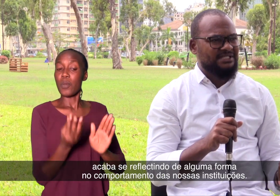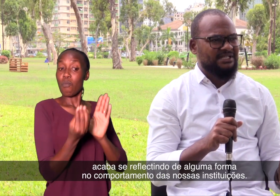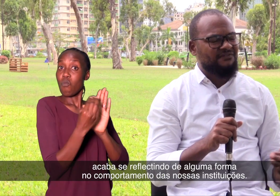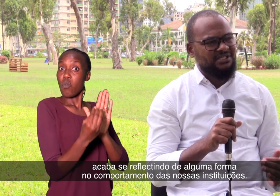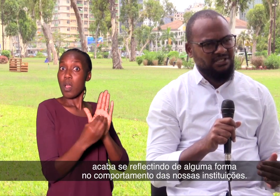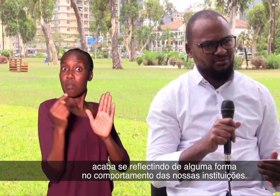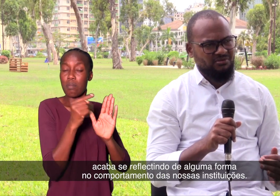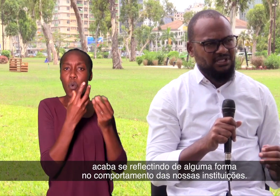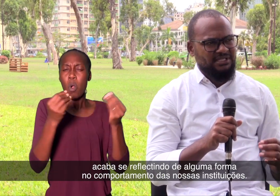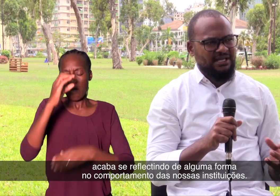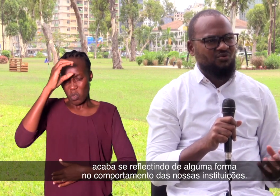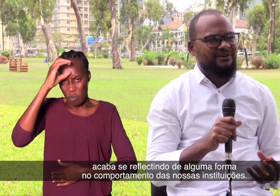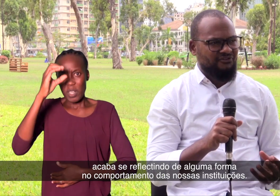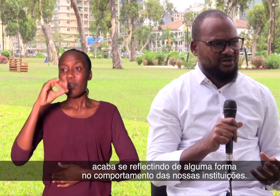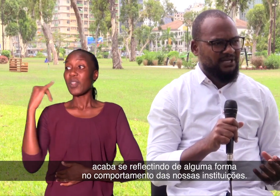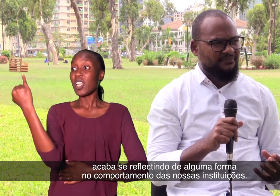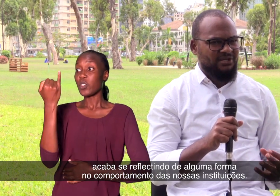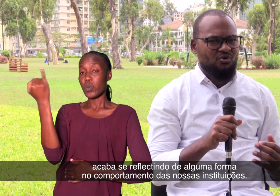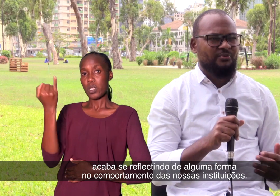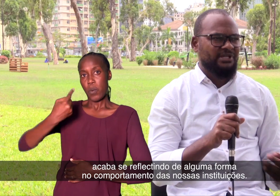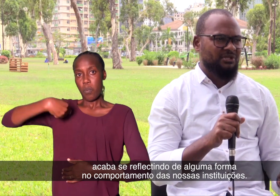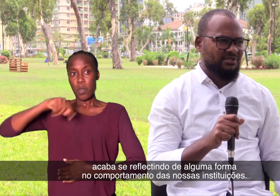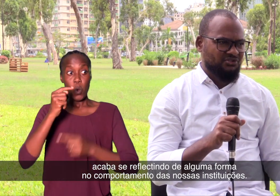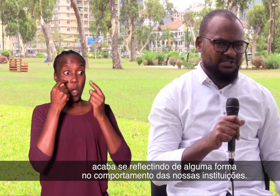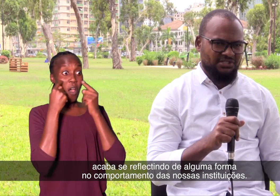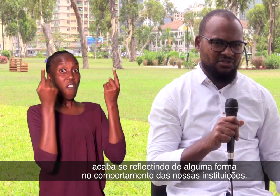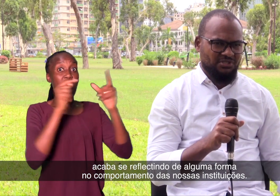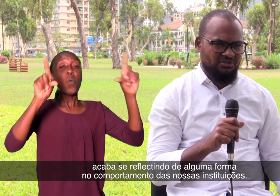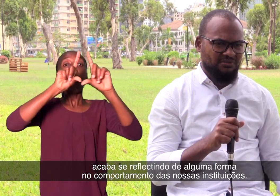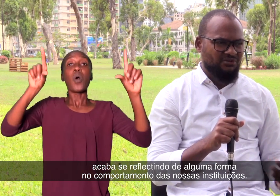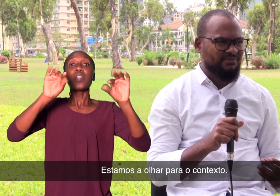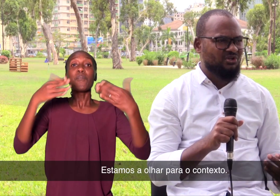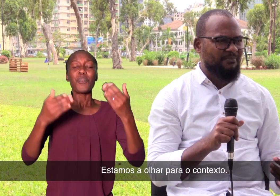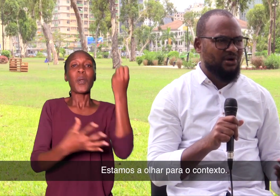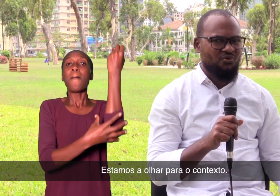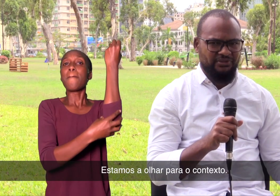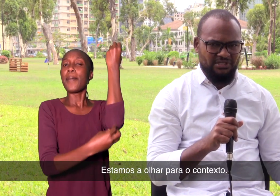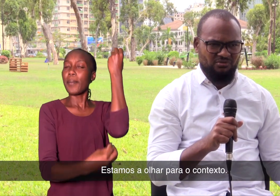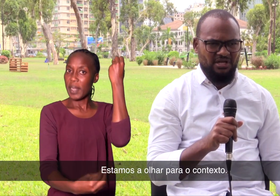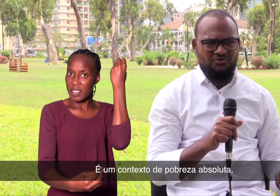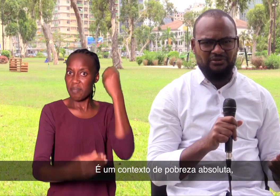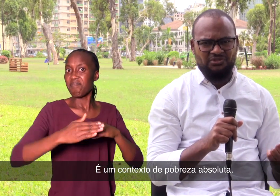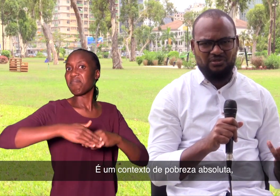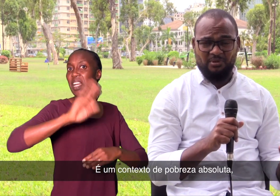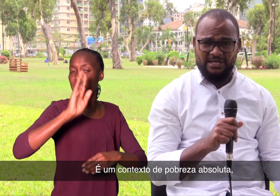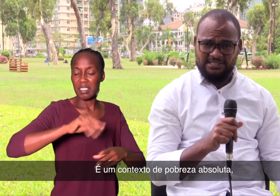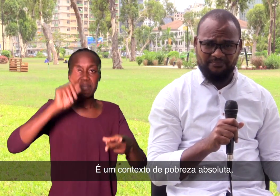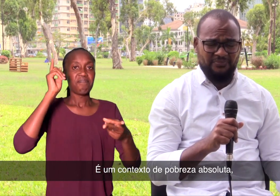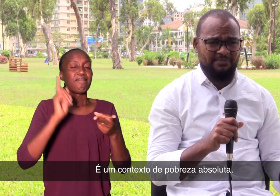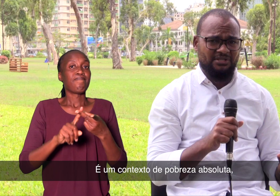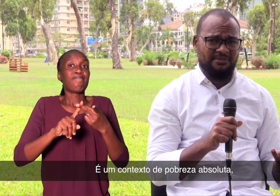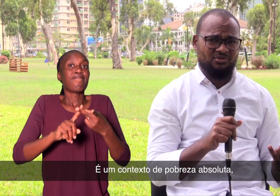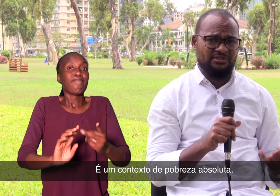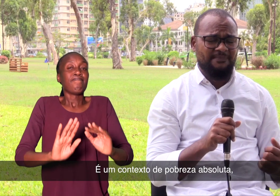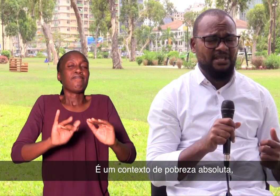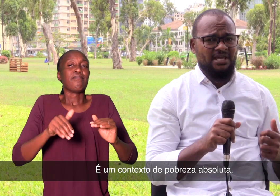acaba se refletindo, de alguma forma, no comportamento das nossas instituições. Então, estamos a olhar para o contexto. É um contexto de pobreza,